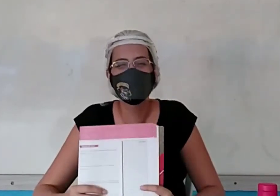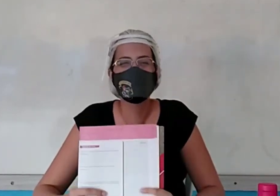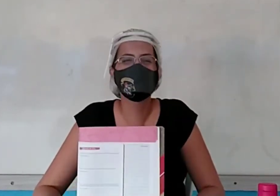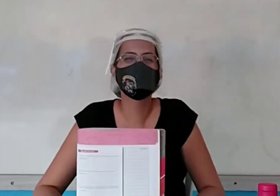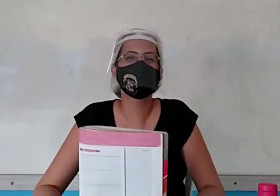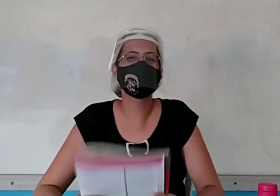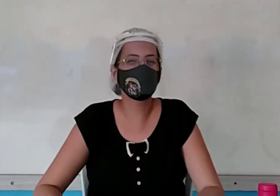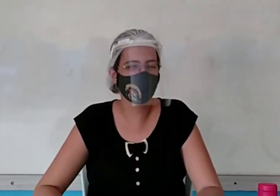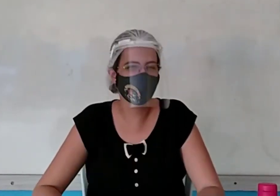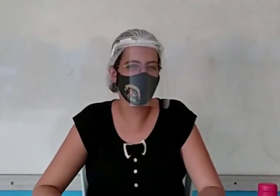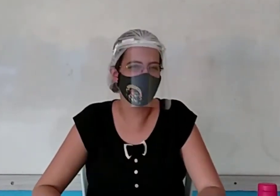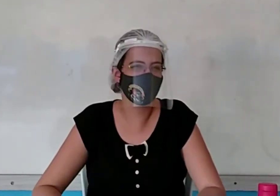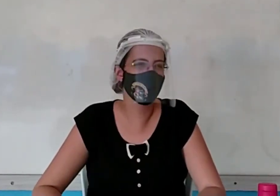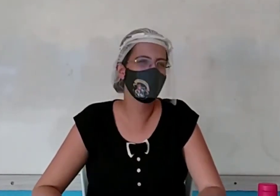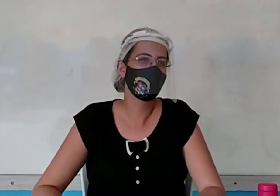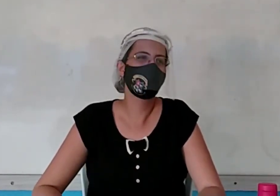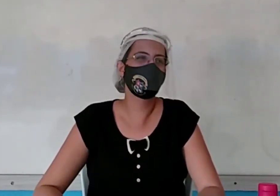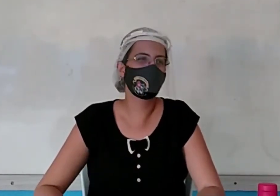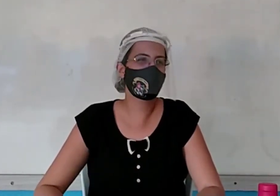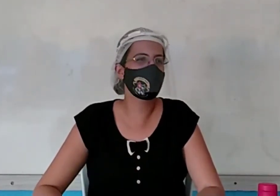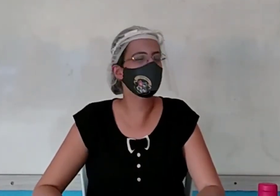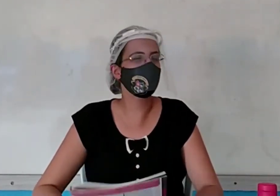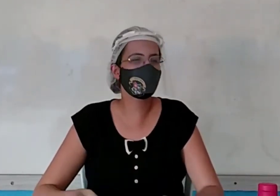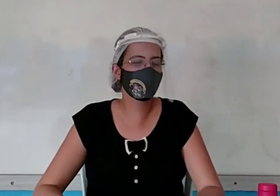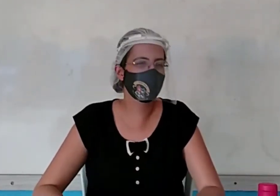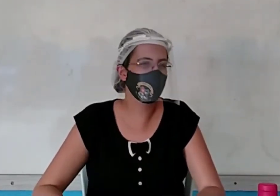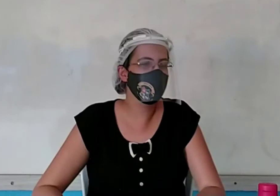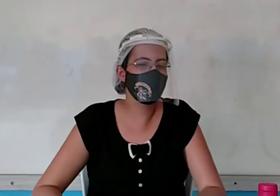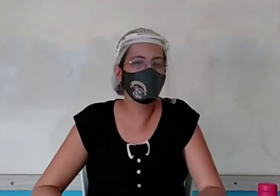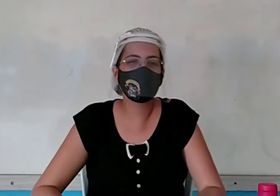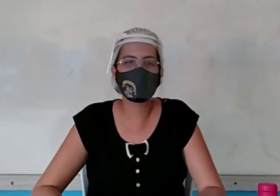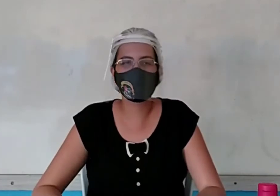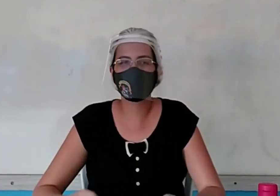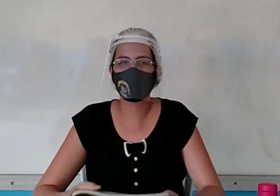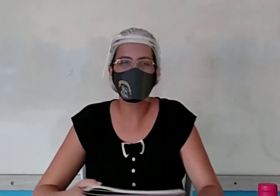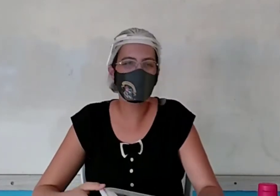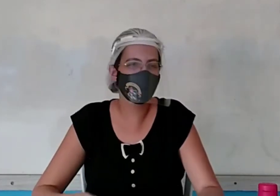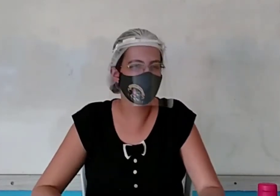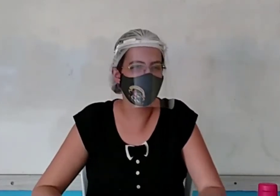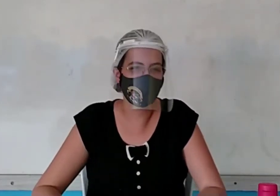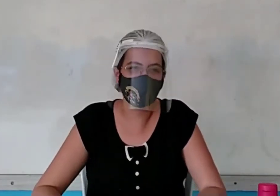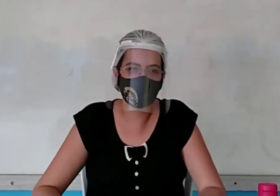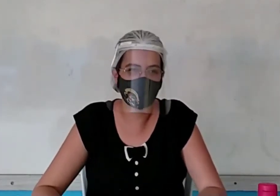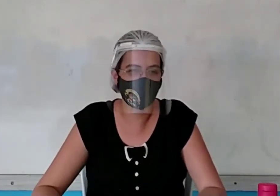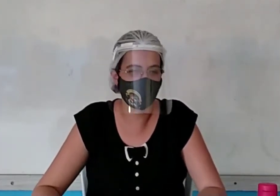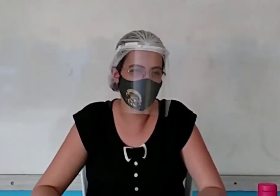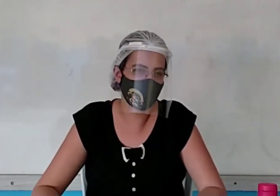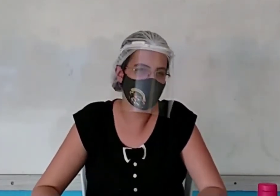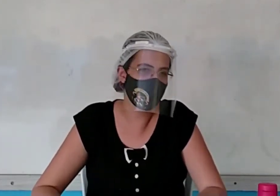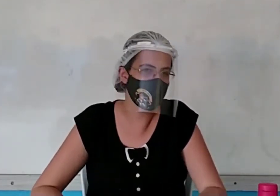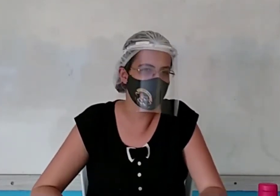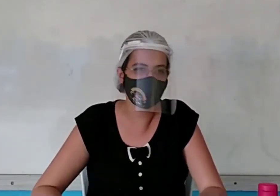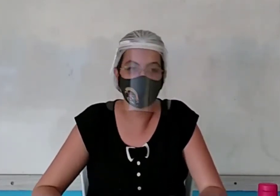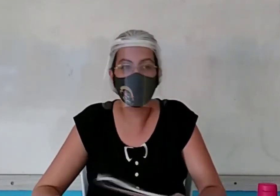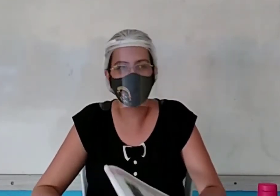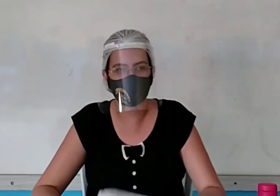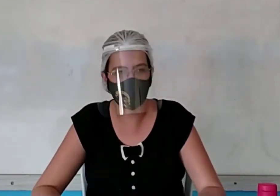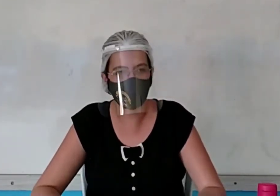ou do guarda. Por quê? A moto não está em dias. Ou então, a pessoa não tem carteira nacional de habilitação. Então, não pode estar